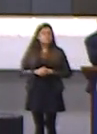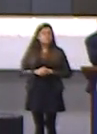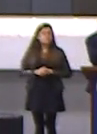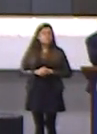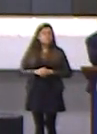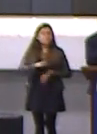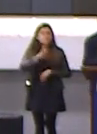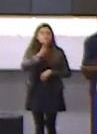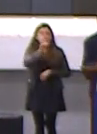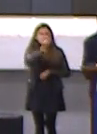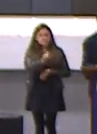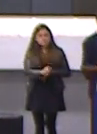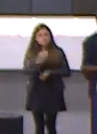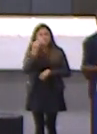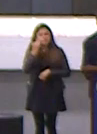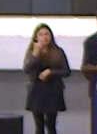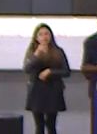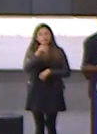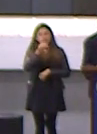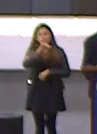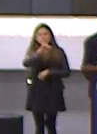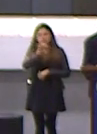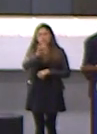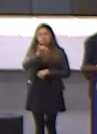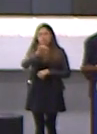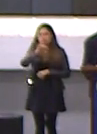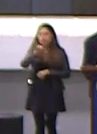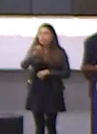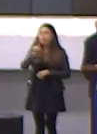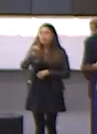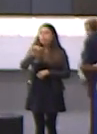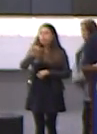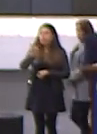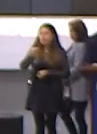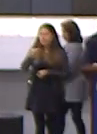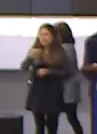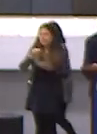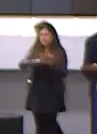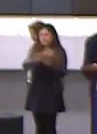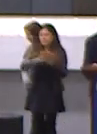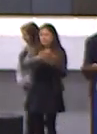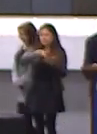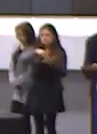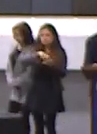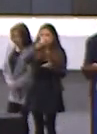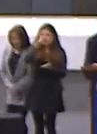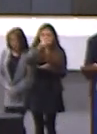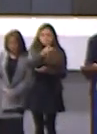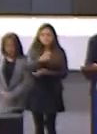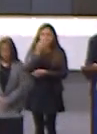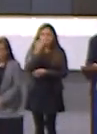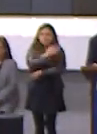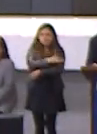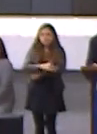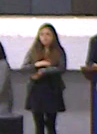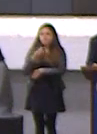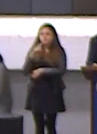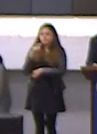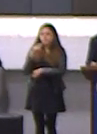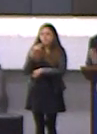doña judith pues para mí es gratísimo tenerla aquí presente gestora del psl